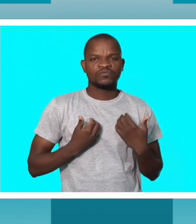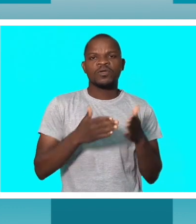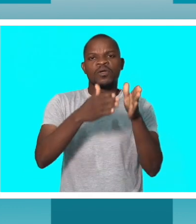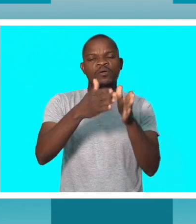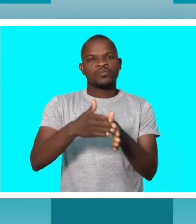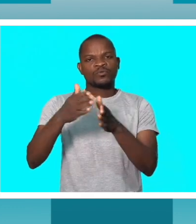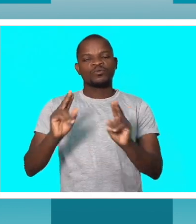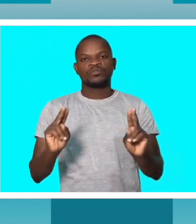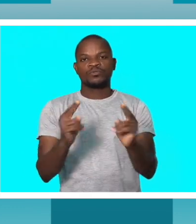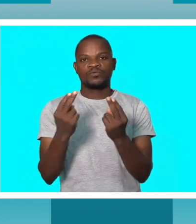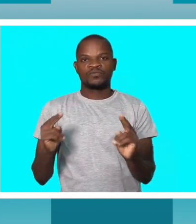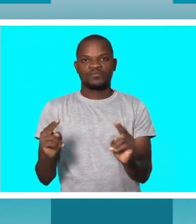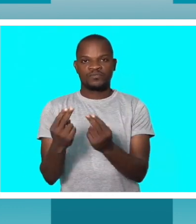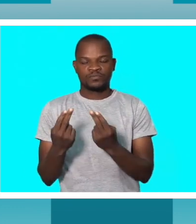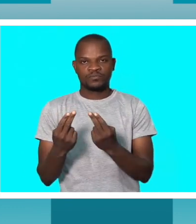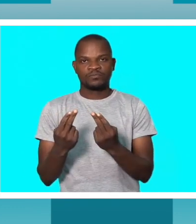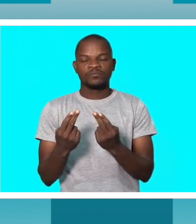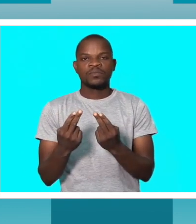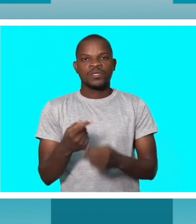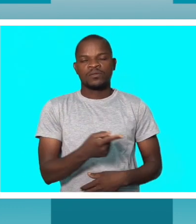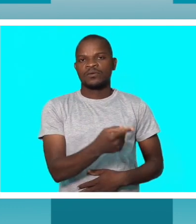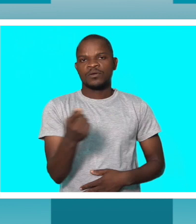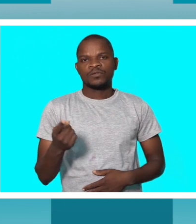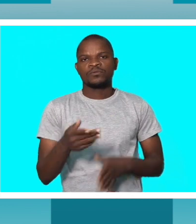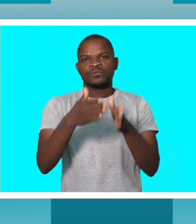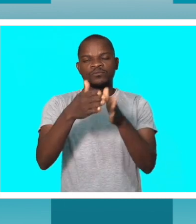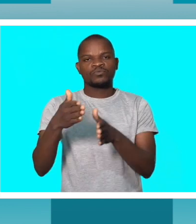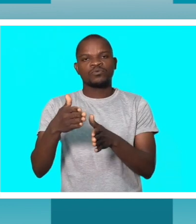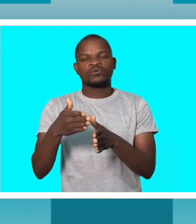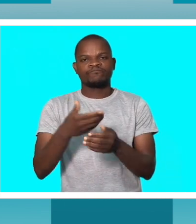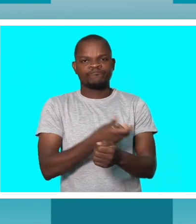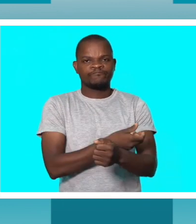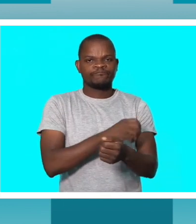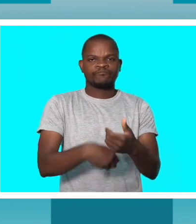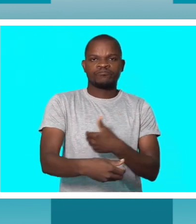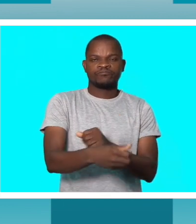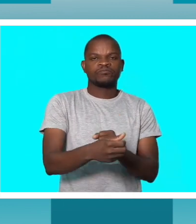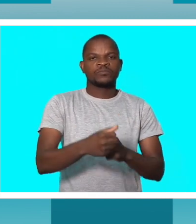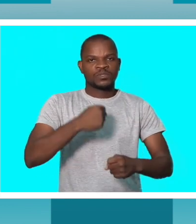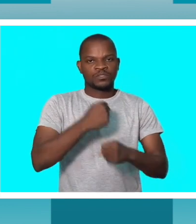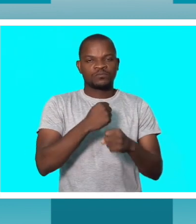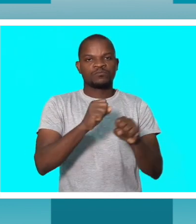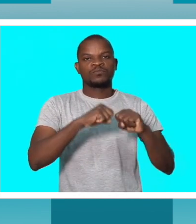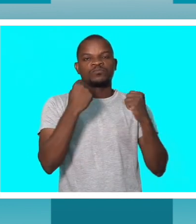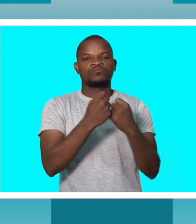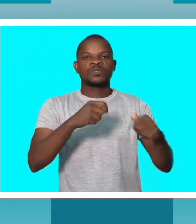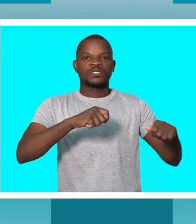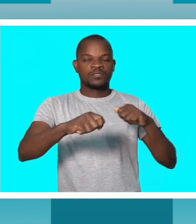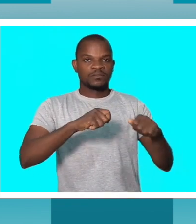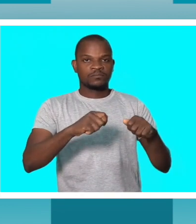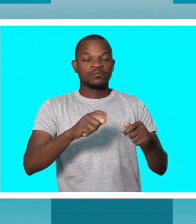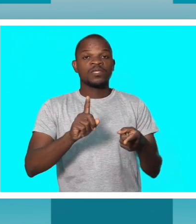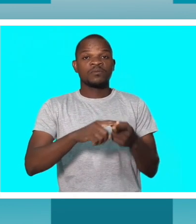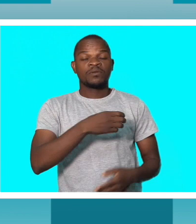é preciso encontrar pessoas que de alguma forma venham se a comprometer com a organização para poder